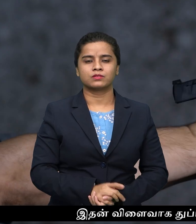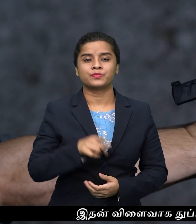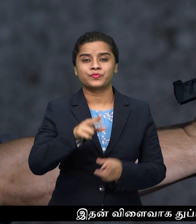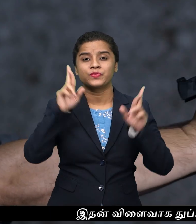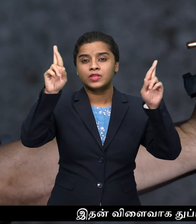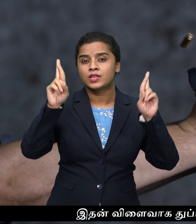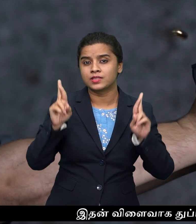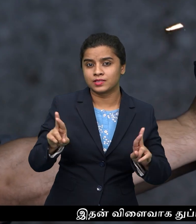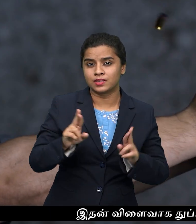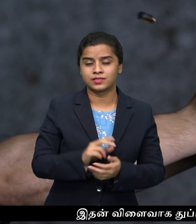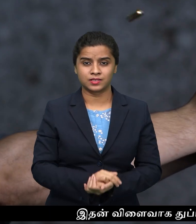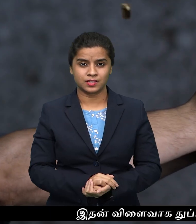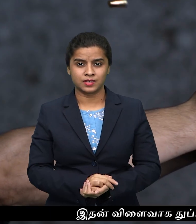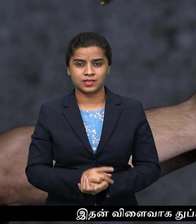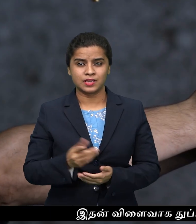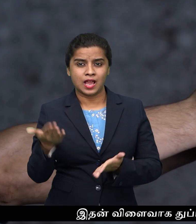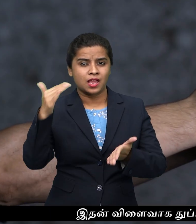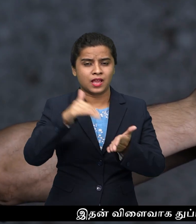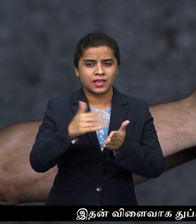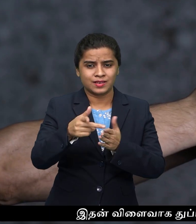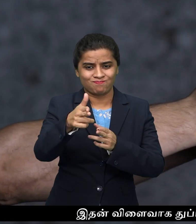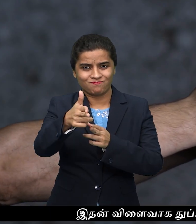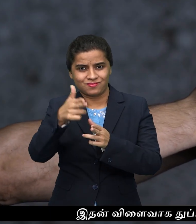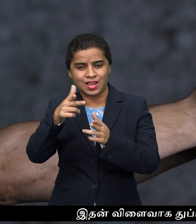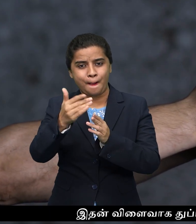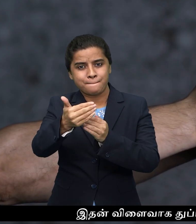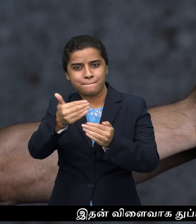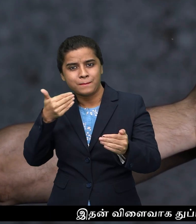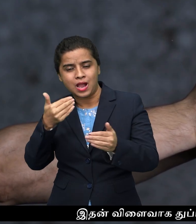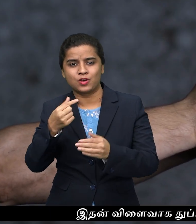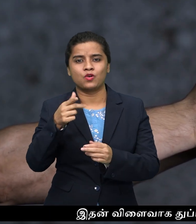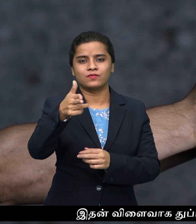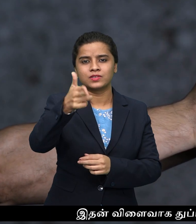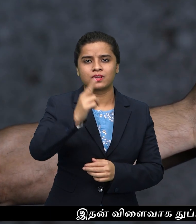இதன் விளைவாக துப்பாக்கியின் பின்னடைவு ஏற்படுகிறது.